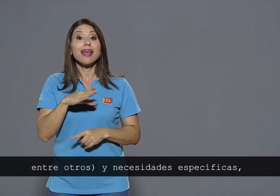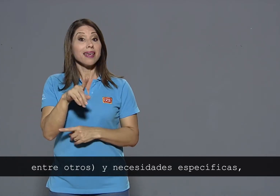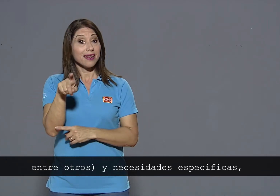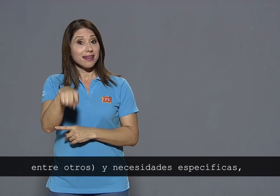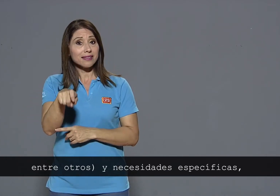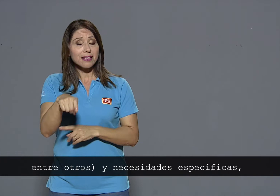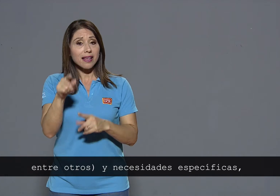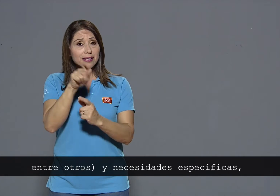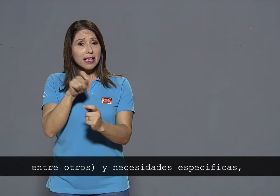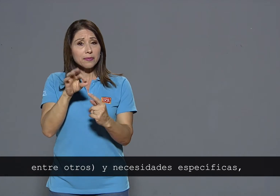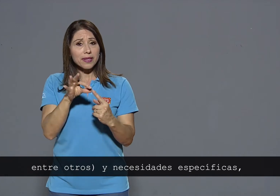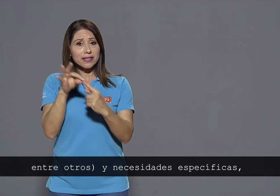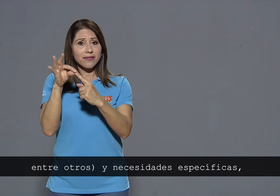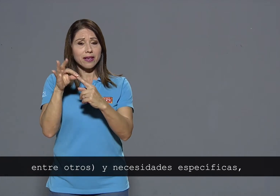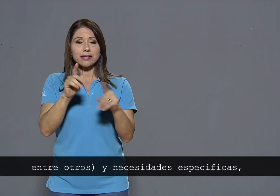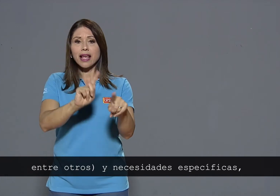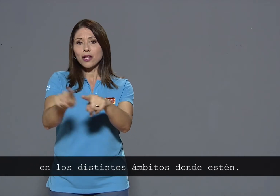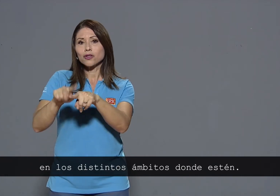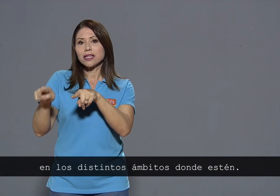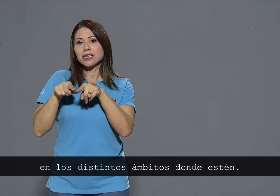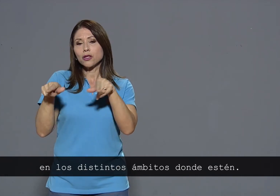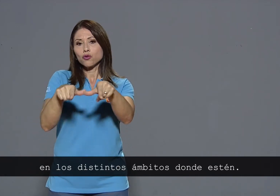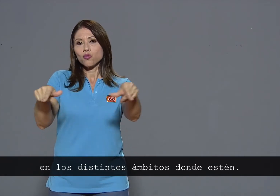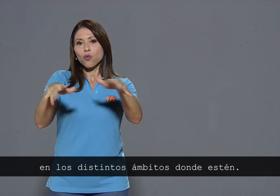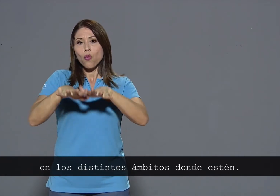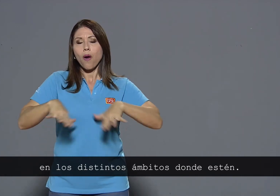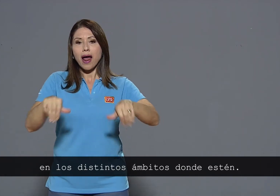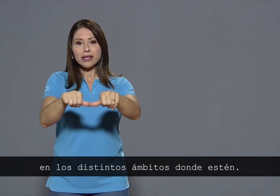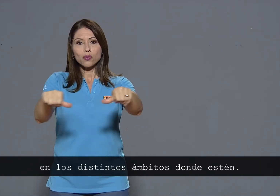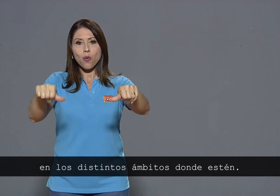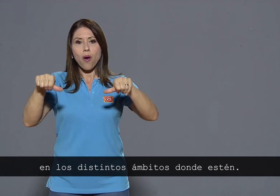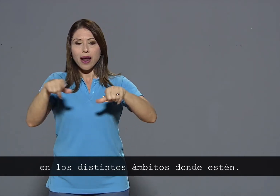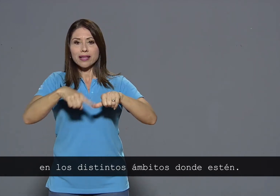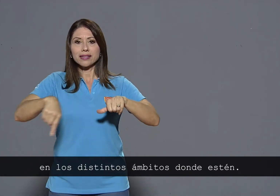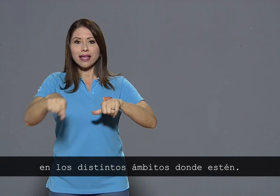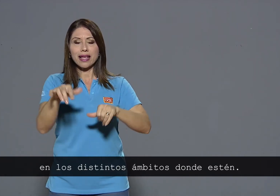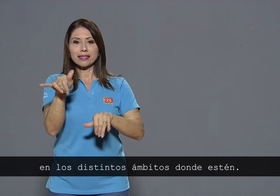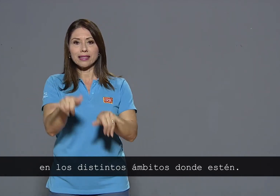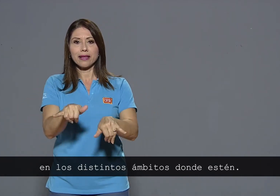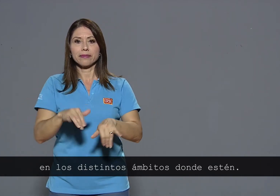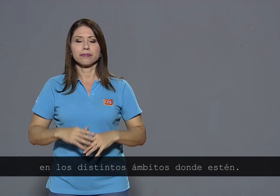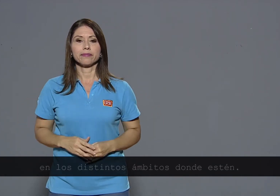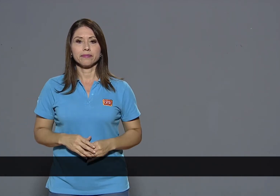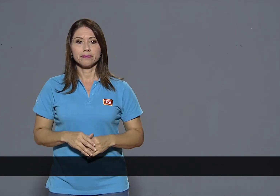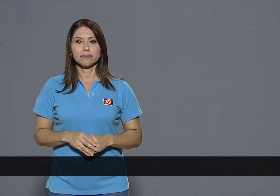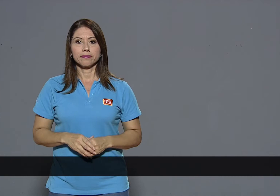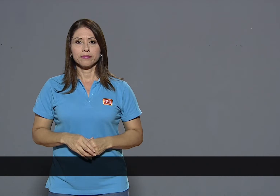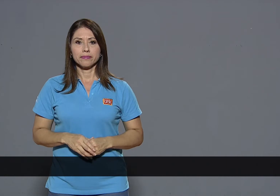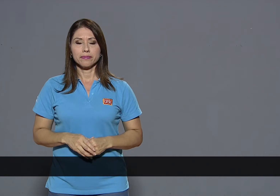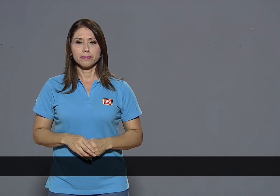otros, y necesidades específicas, en los distintos ámbitos donde estén.